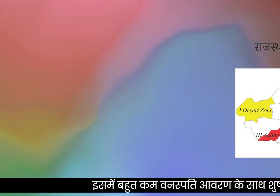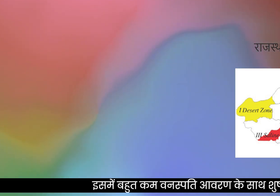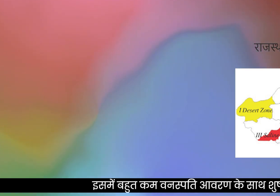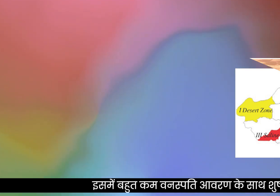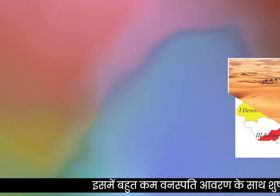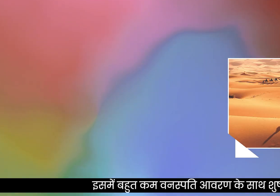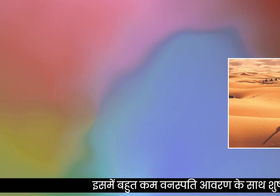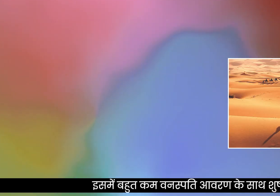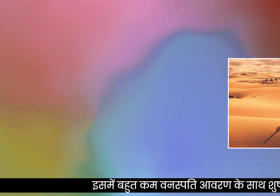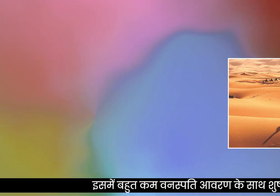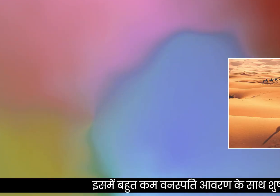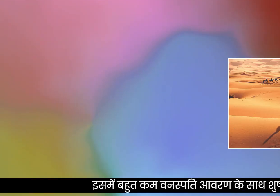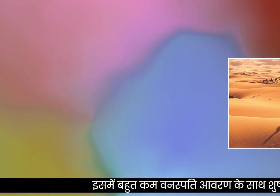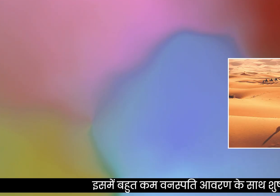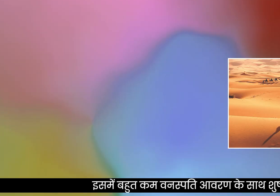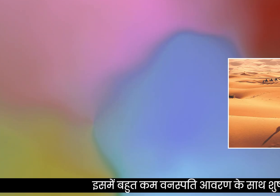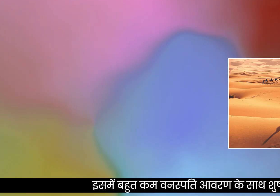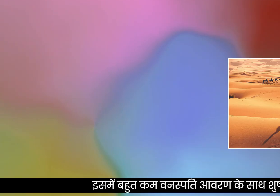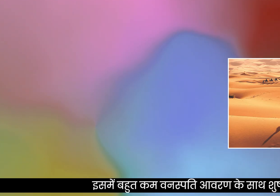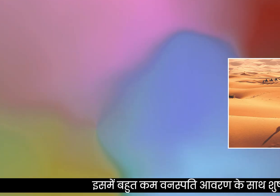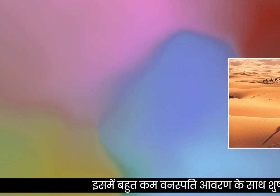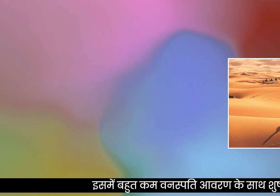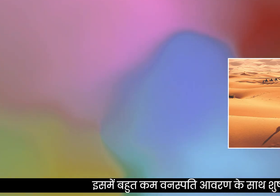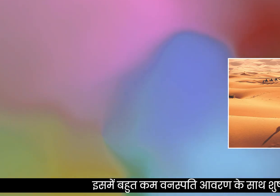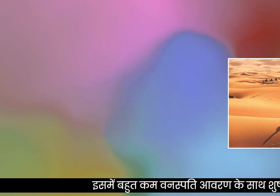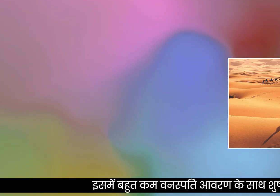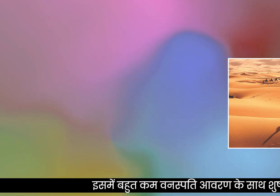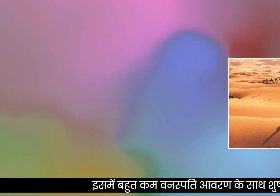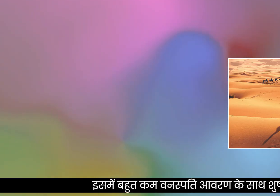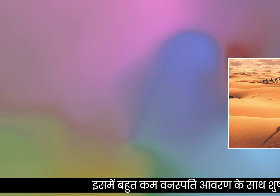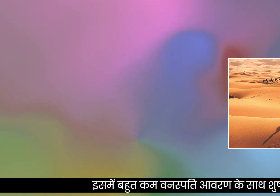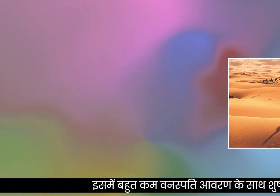इसमें बहुत कम वनस्पति आवरण के साथ शुष्क जलवायु है।